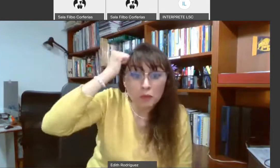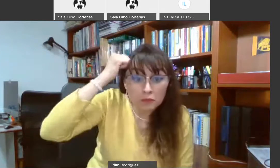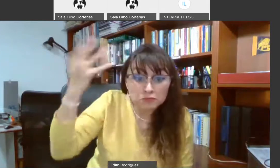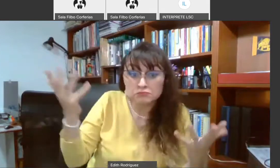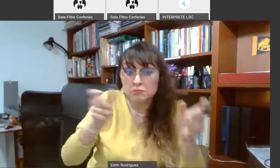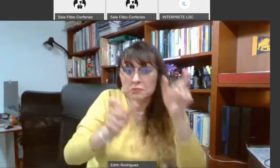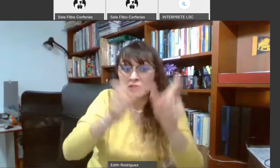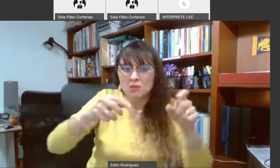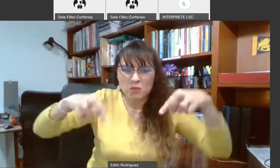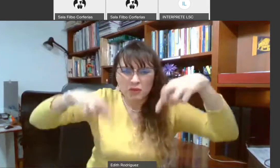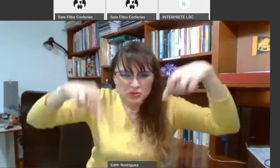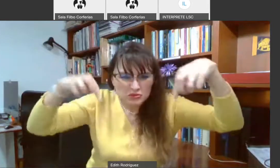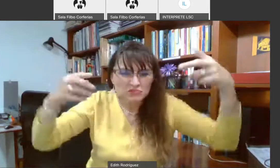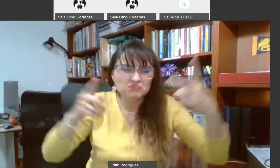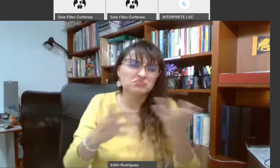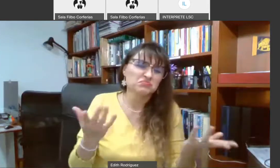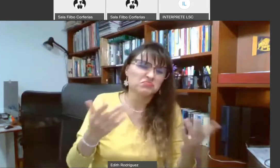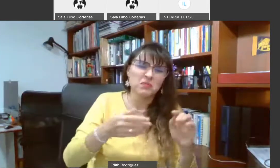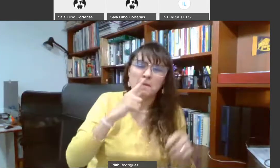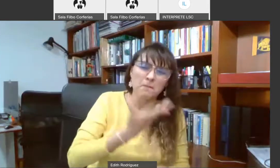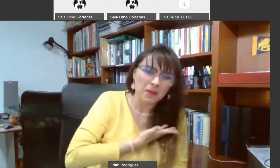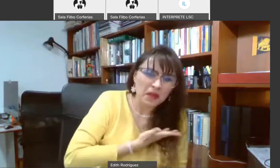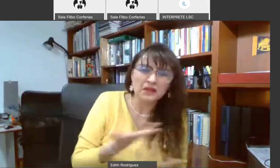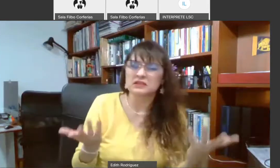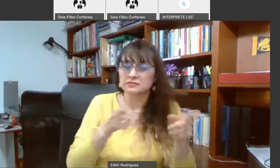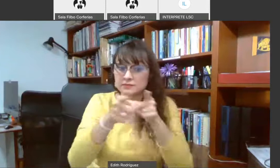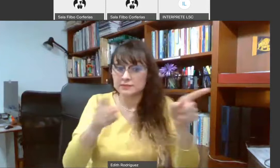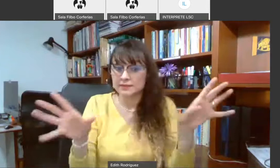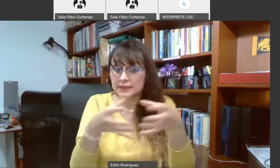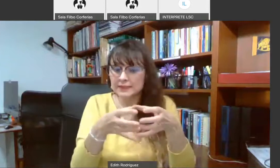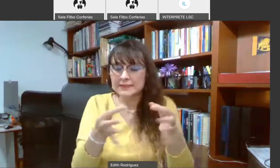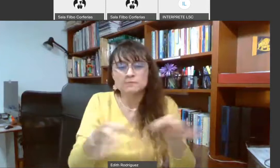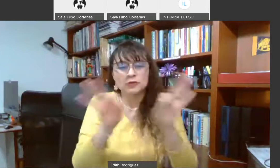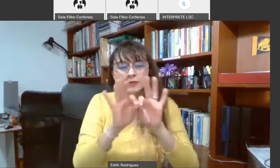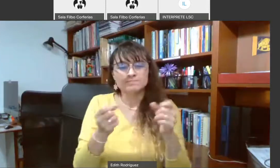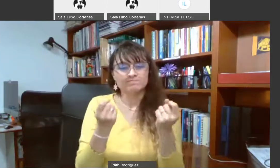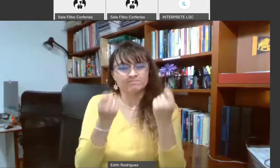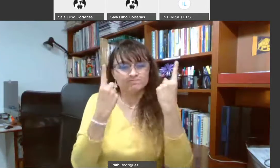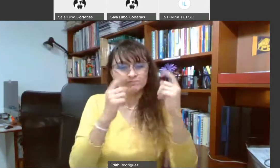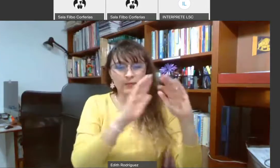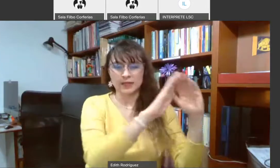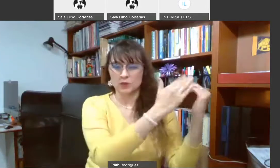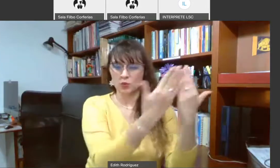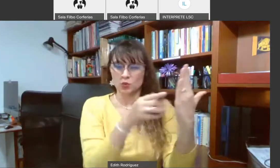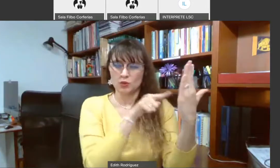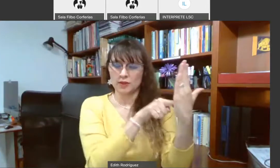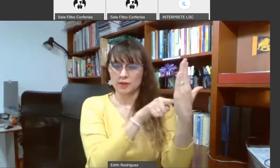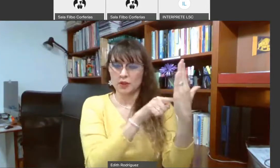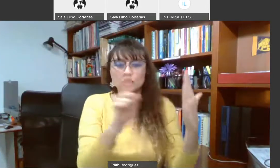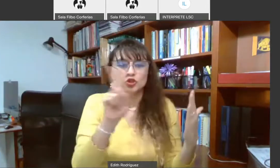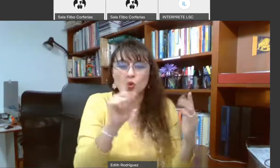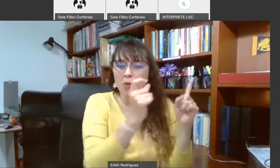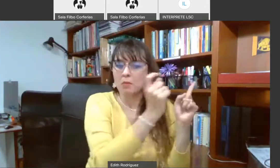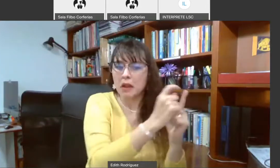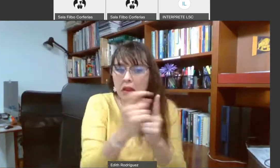Ahora quería decirles a todas las personas que nos están viendo, docentes, profesionales, padres de familia,